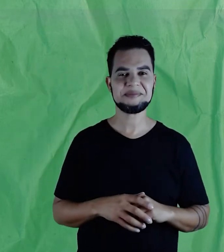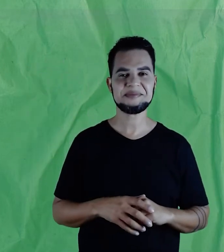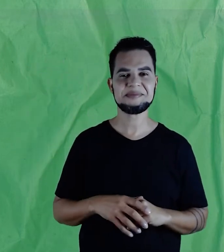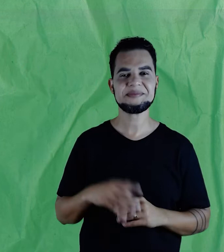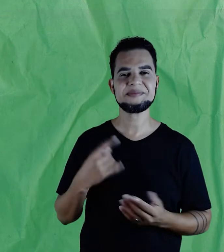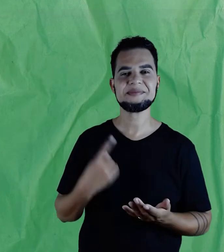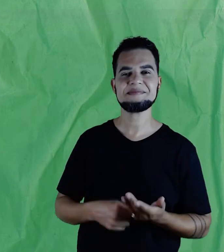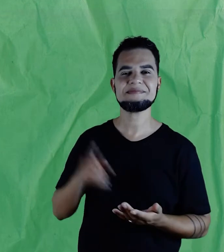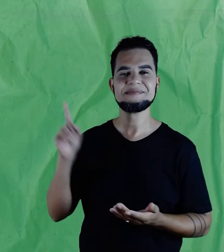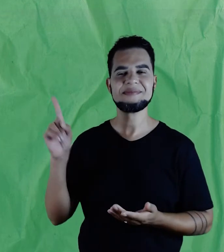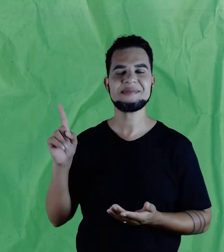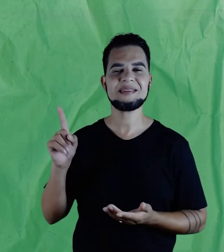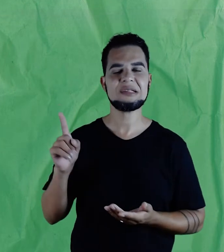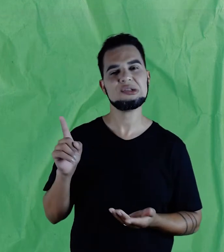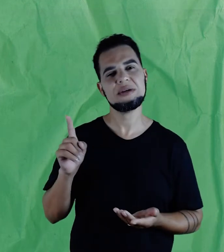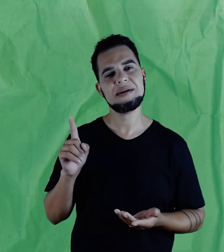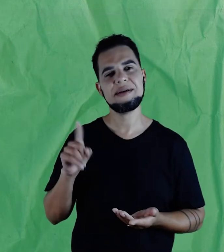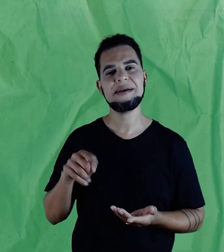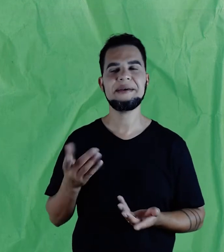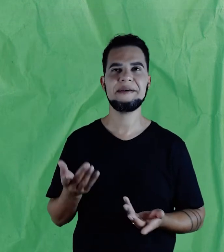seja a nossa,